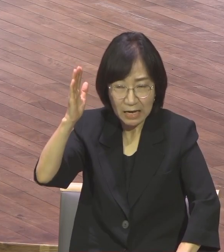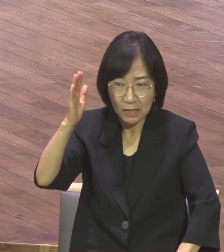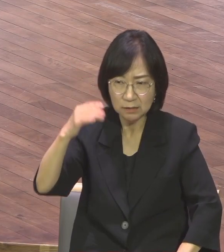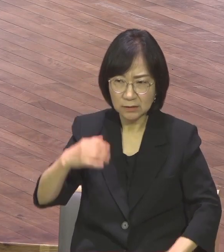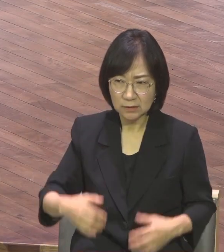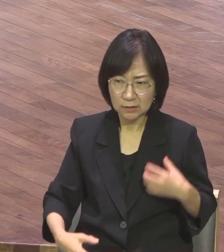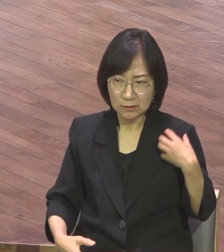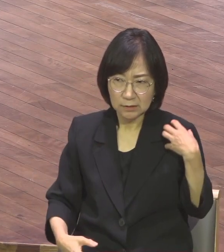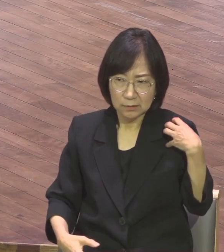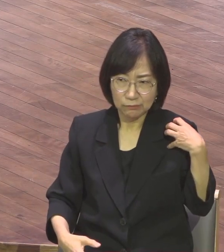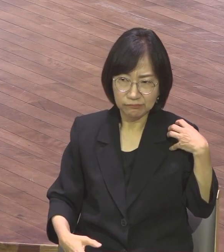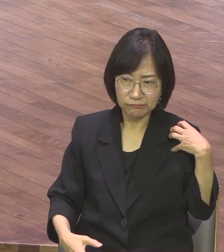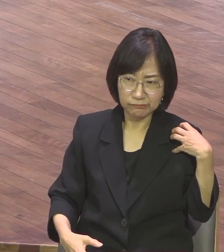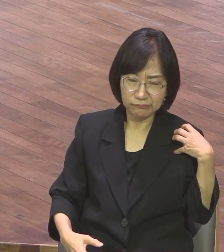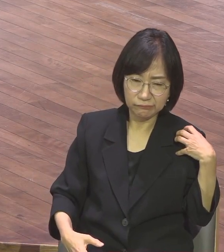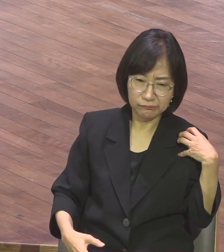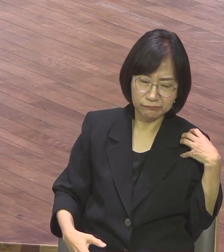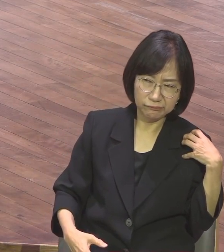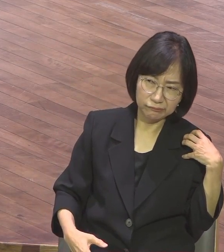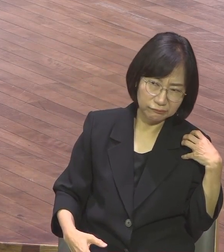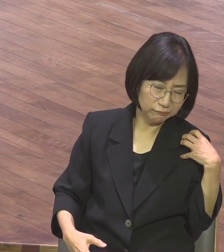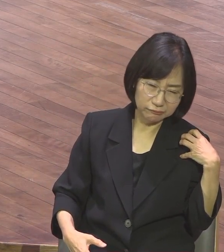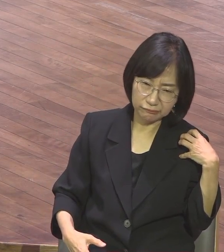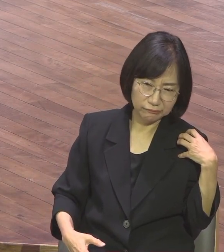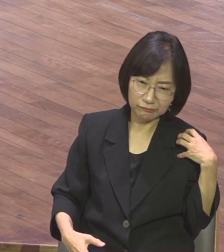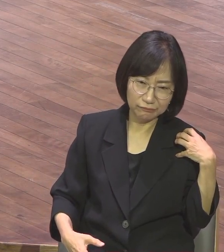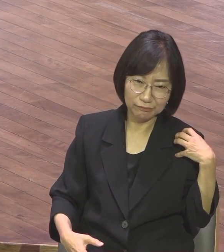막 이런 저런 문제 때문에 아